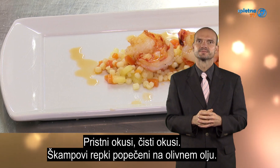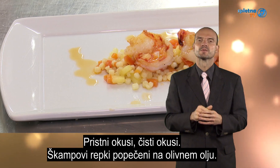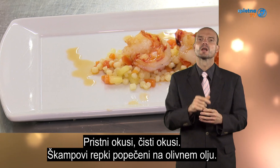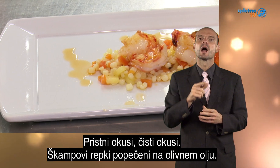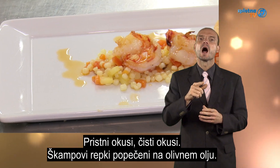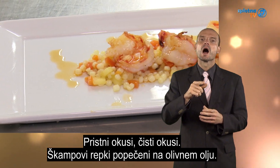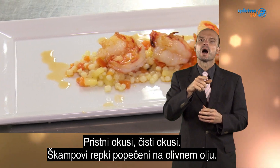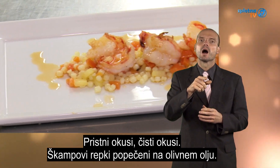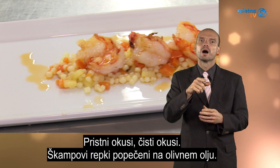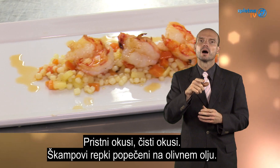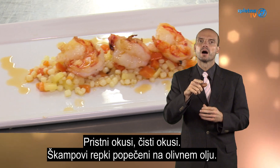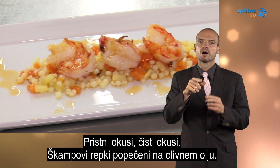Najgre šrimsi,